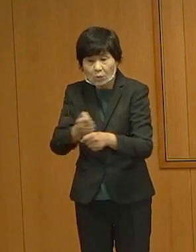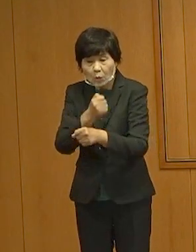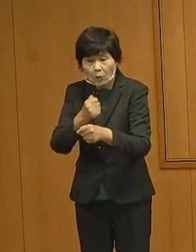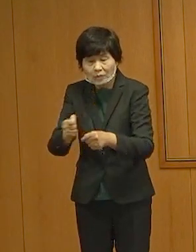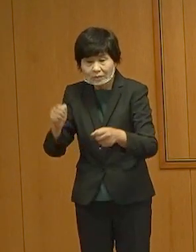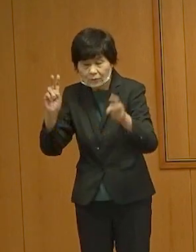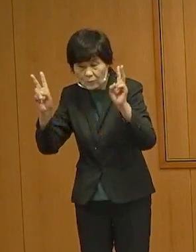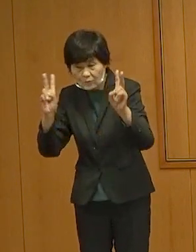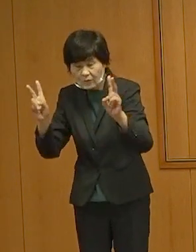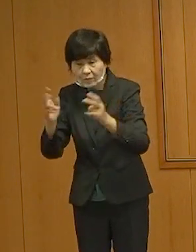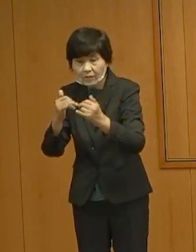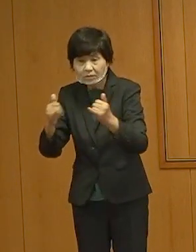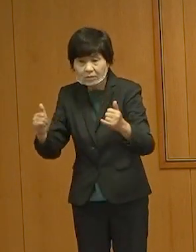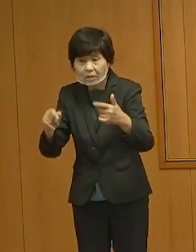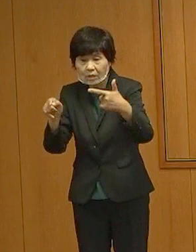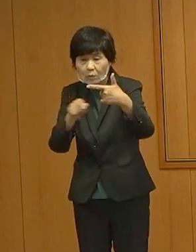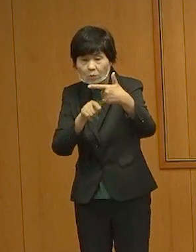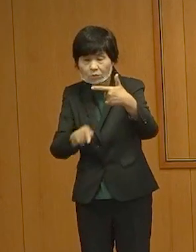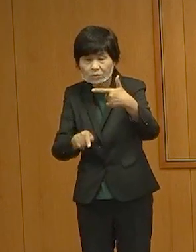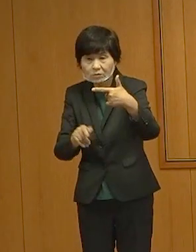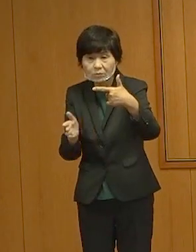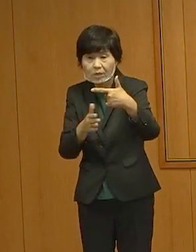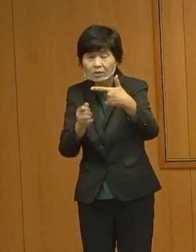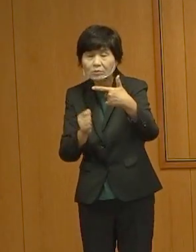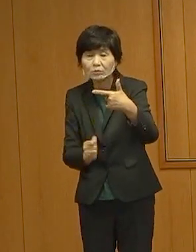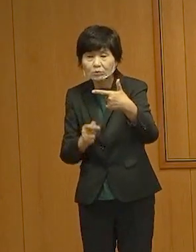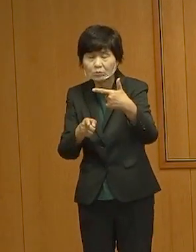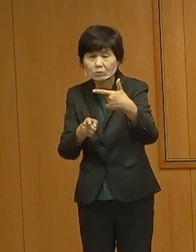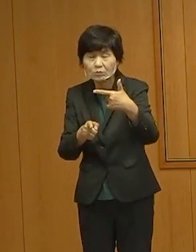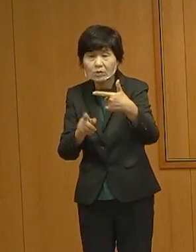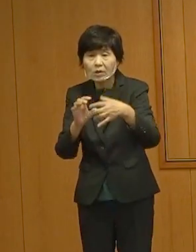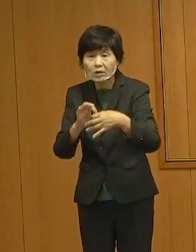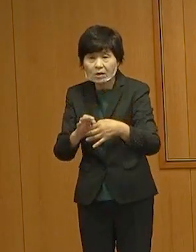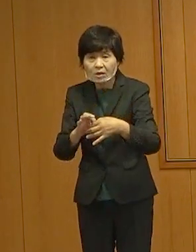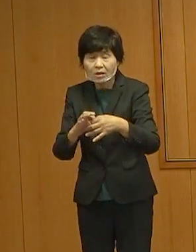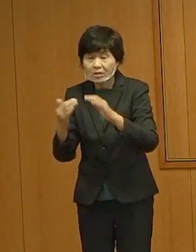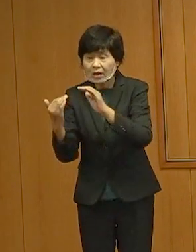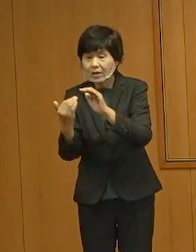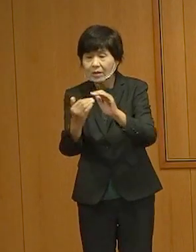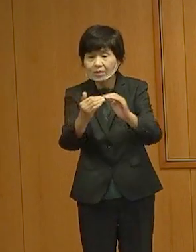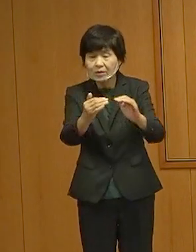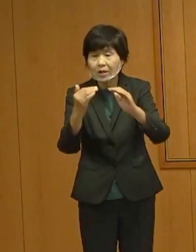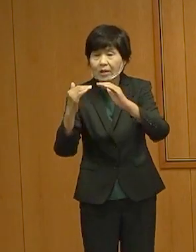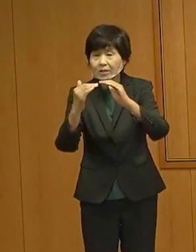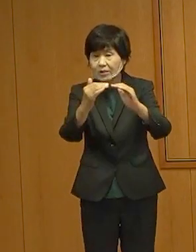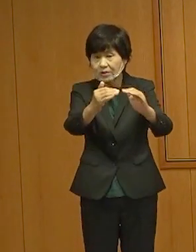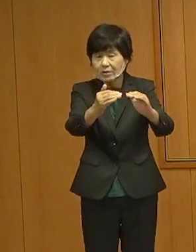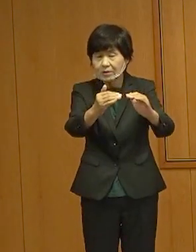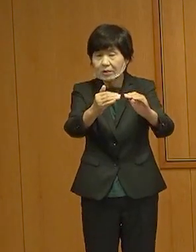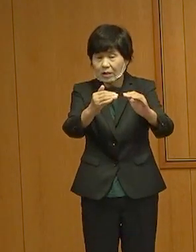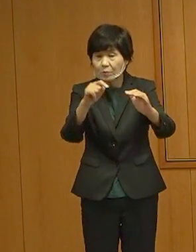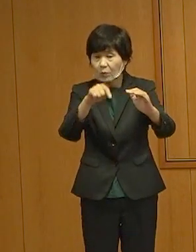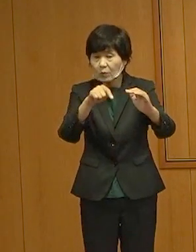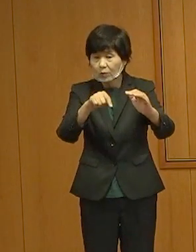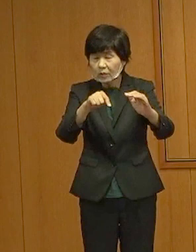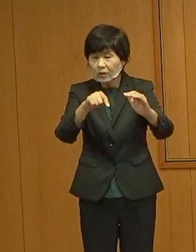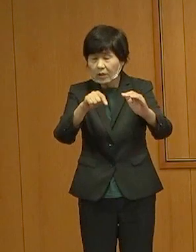々が6名ぐらい入っているというので、ちょっと長屋的な建物があるんですが、その